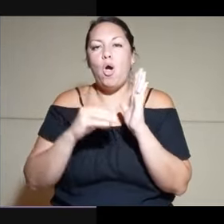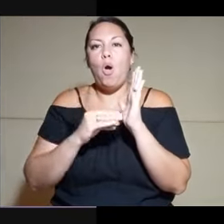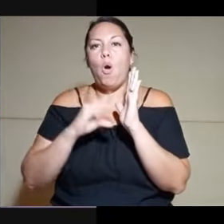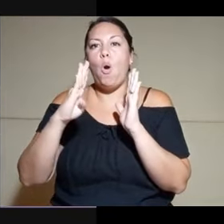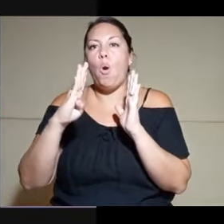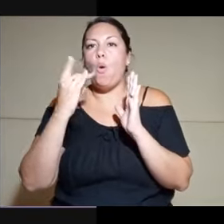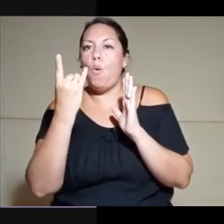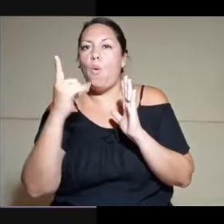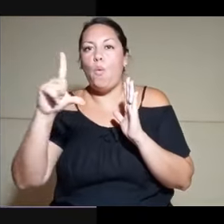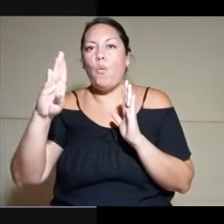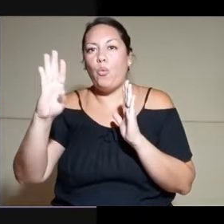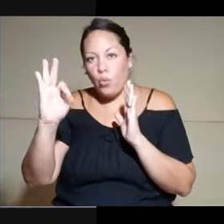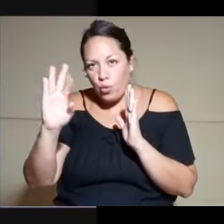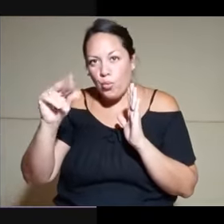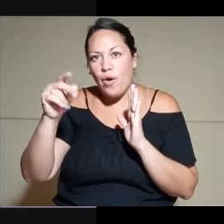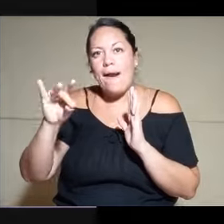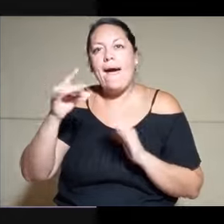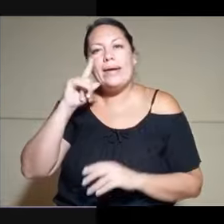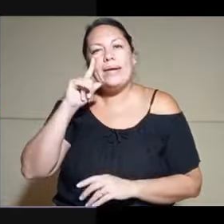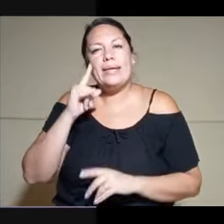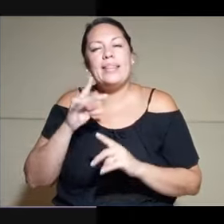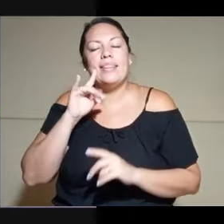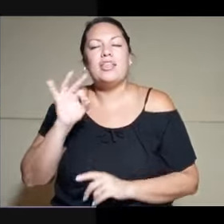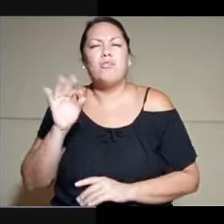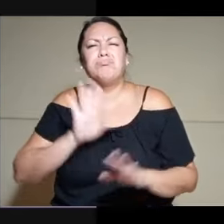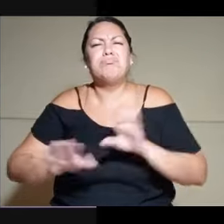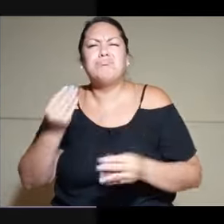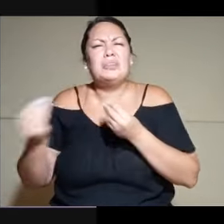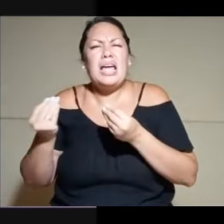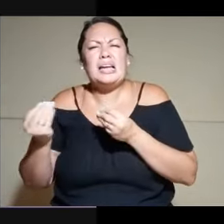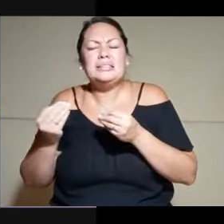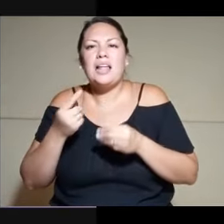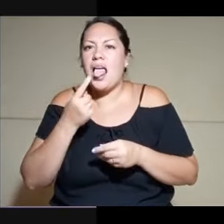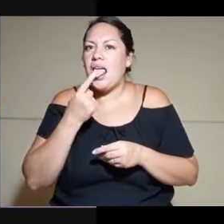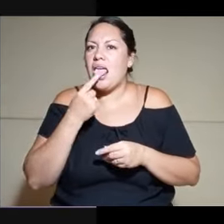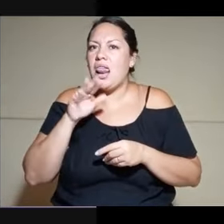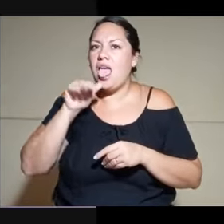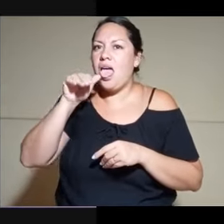raquídeo. Ese par craneal 12, el nervio hipogloso, ¿qué hace?